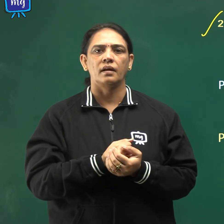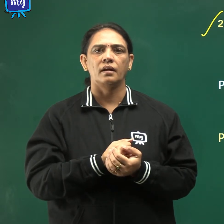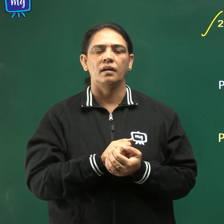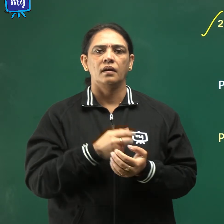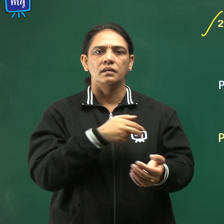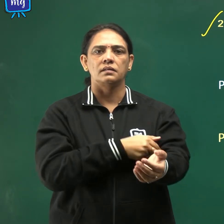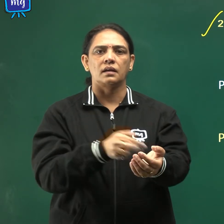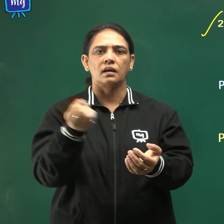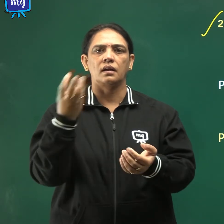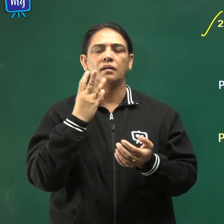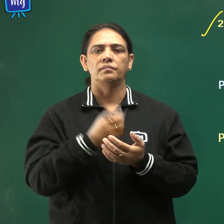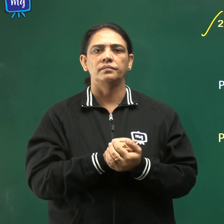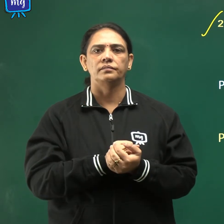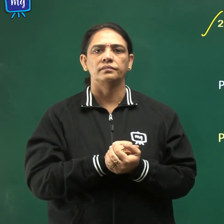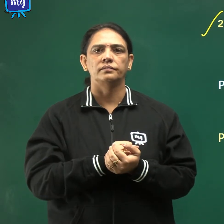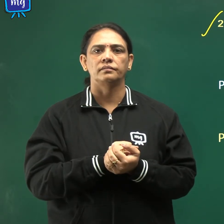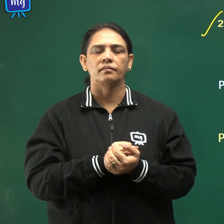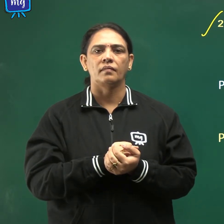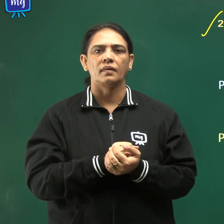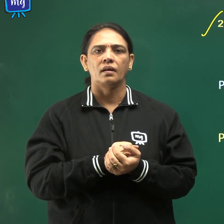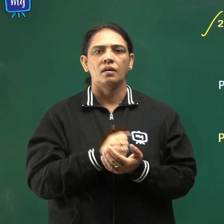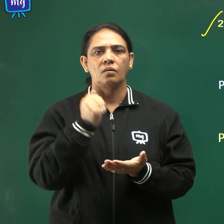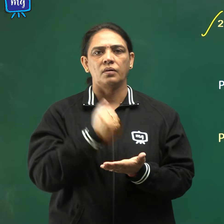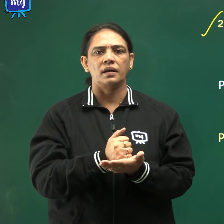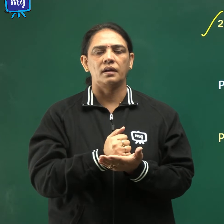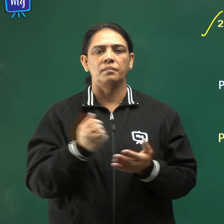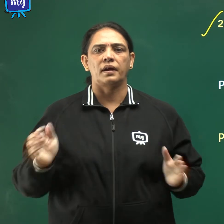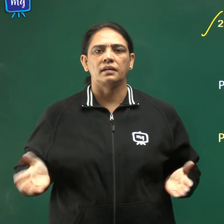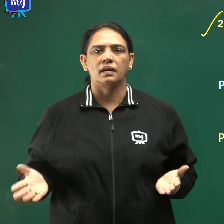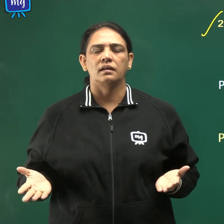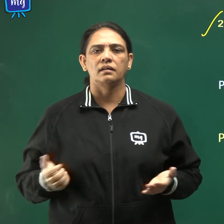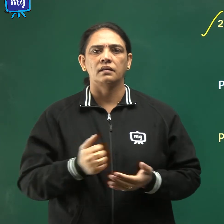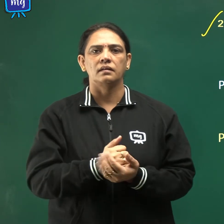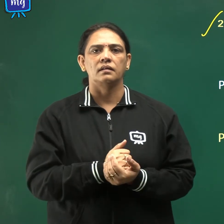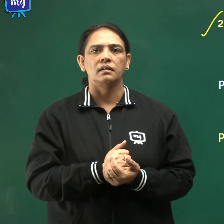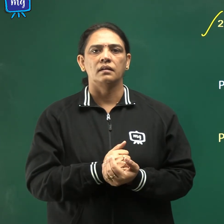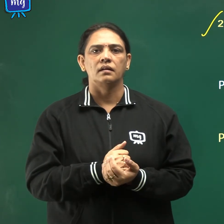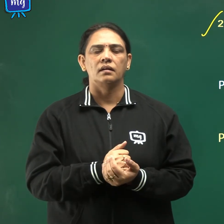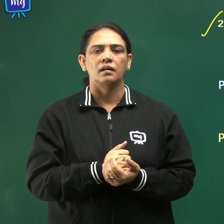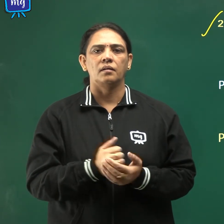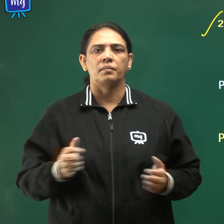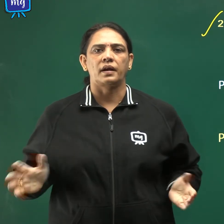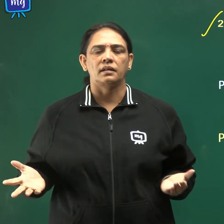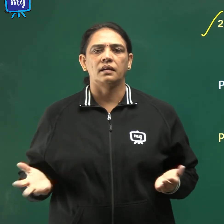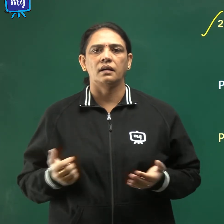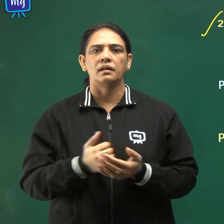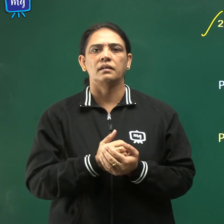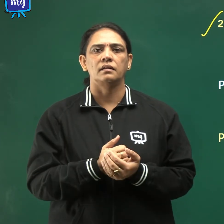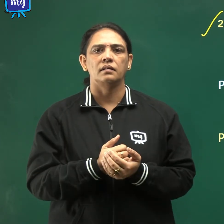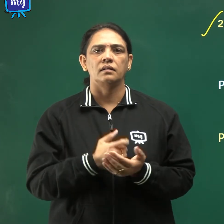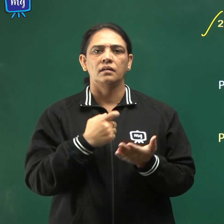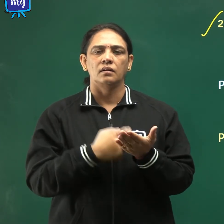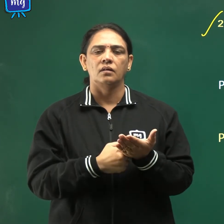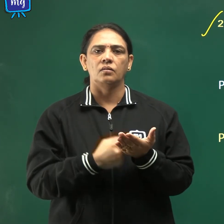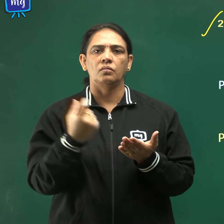संख्या हुआ था होने की प्रायिकता कि टाटा के के